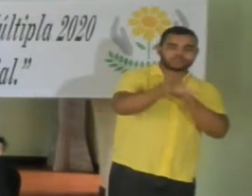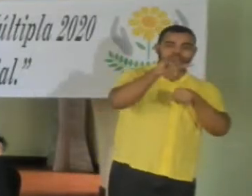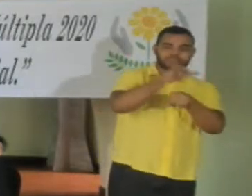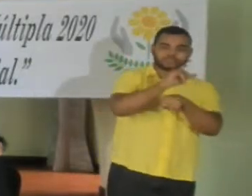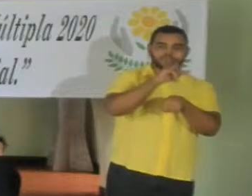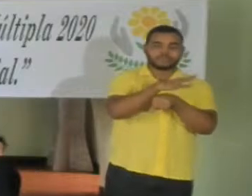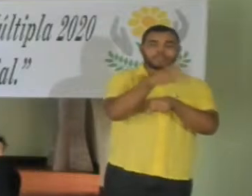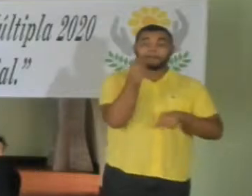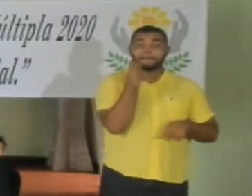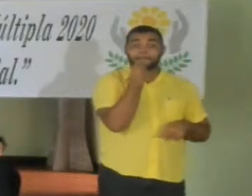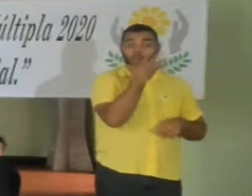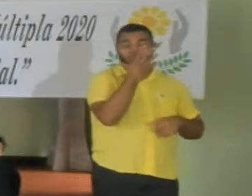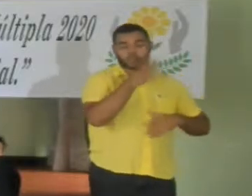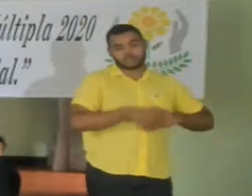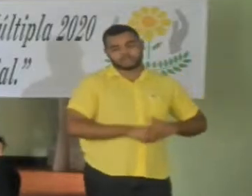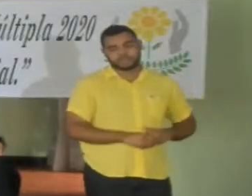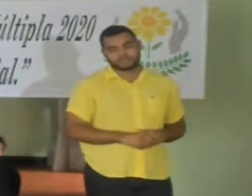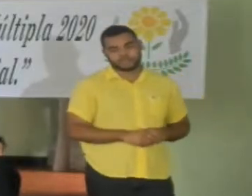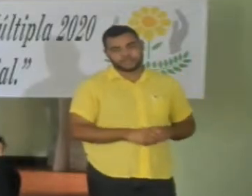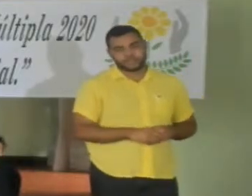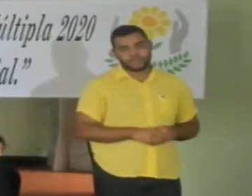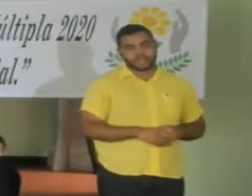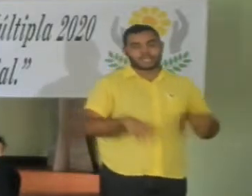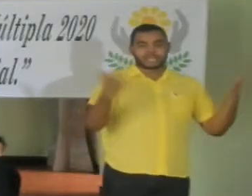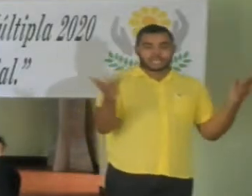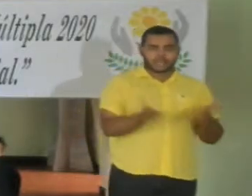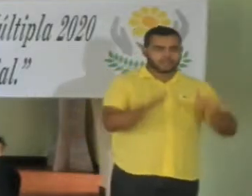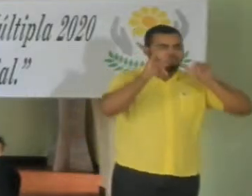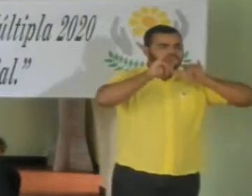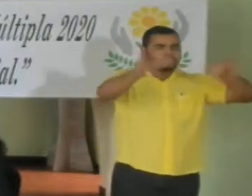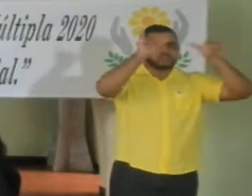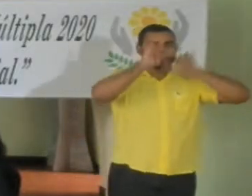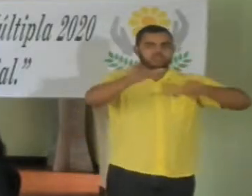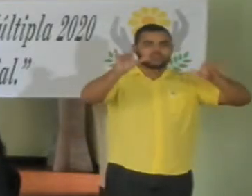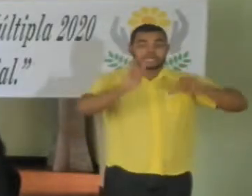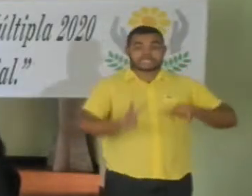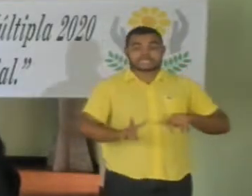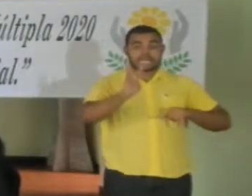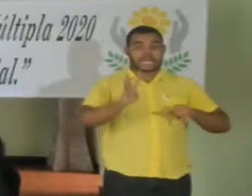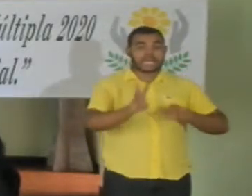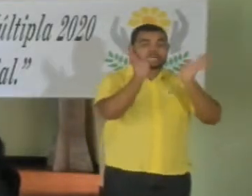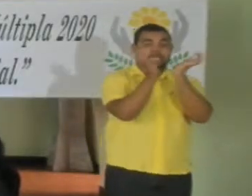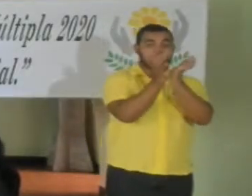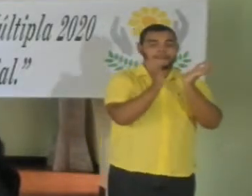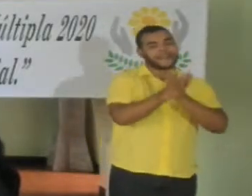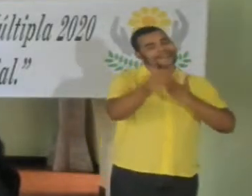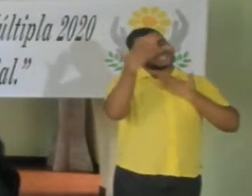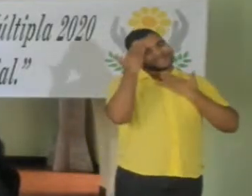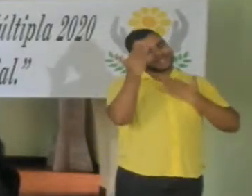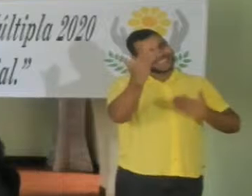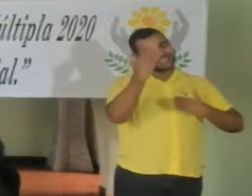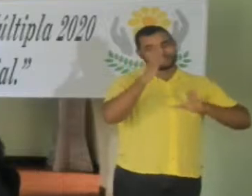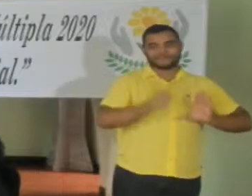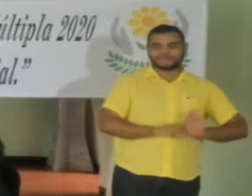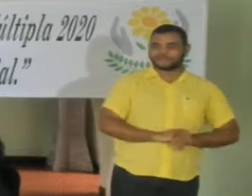estão acompanhando nesse momento. E serão publicadas, né, no site da APAE. Agradeço.